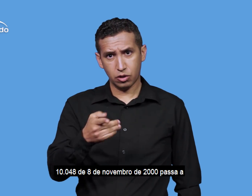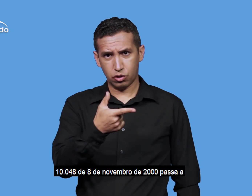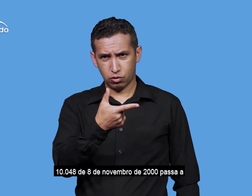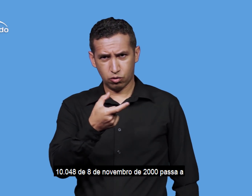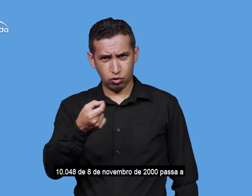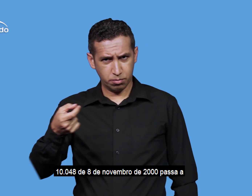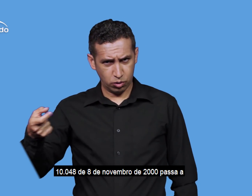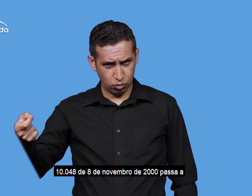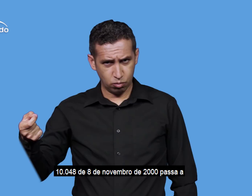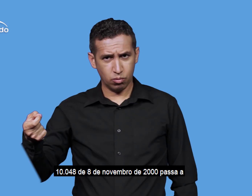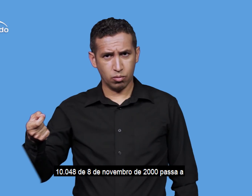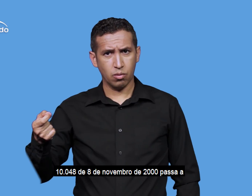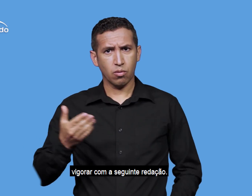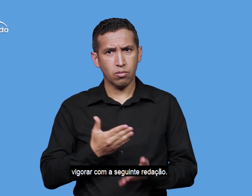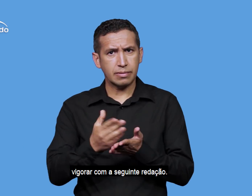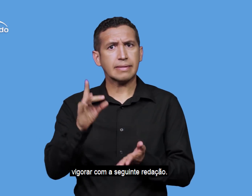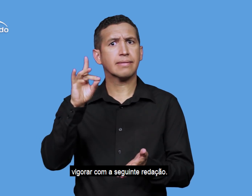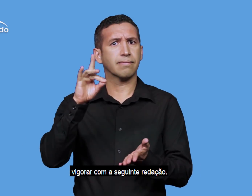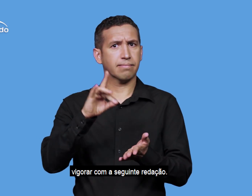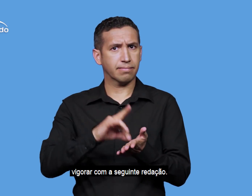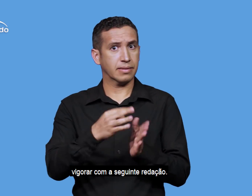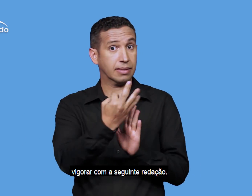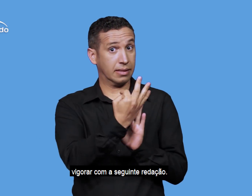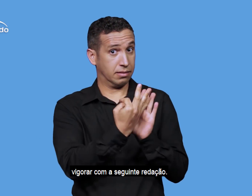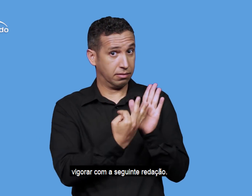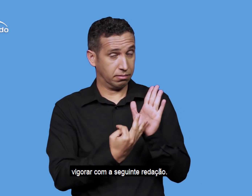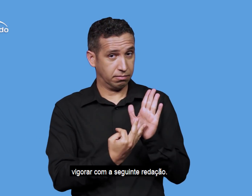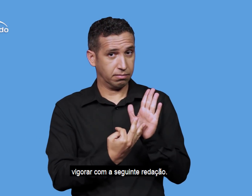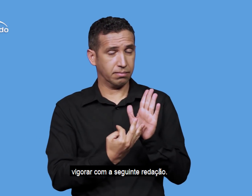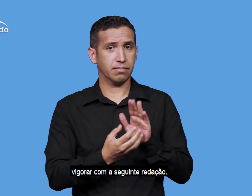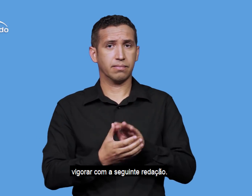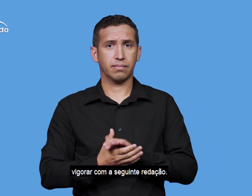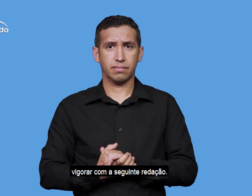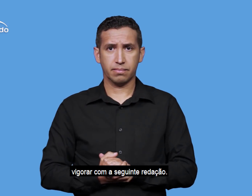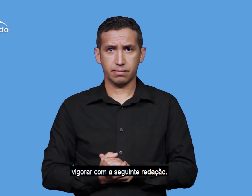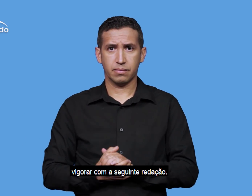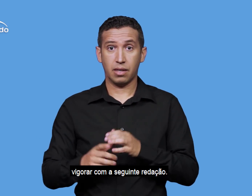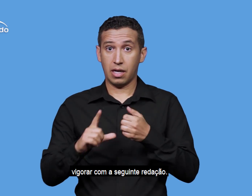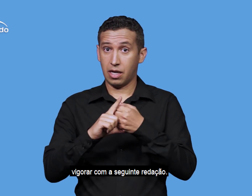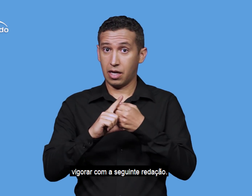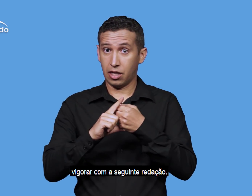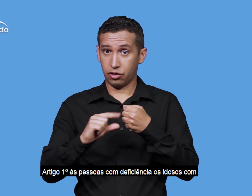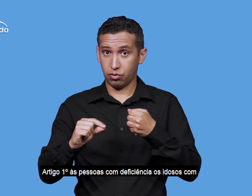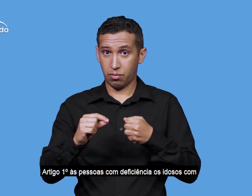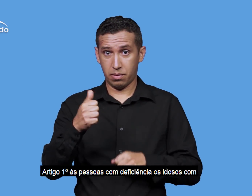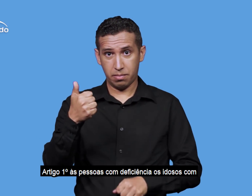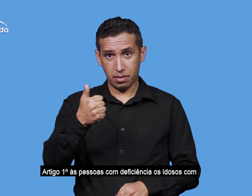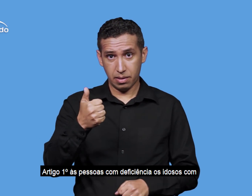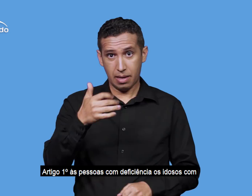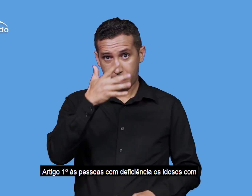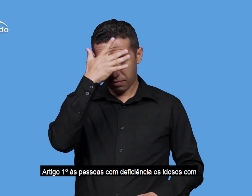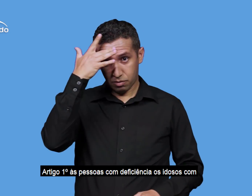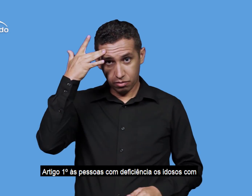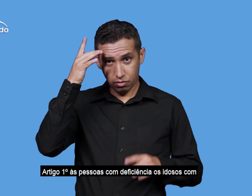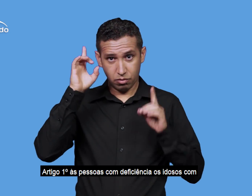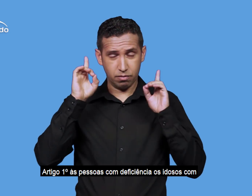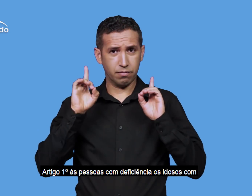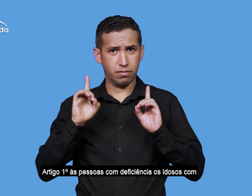2000 passa a vigorar com a seguinte redação artigo 1º às pessoas com deficiência